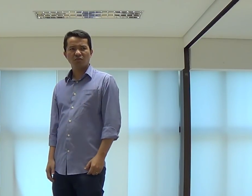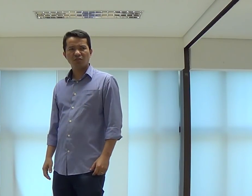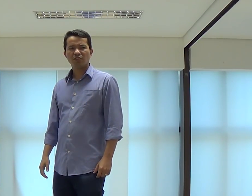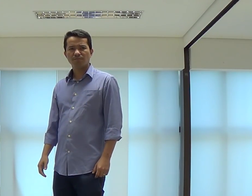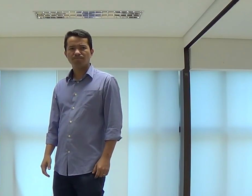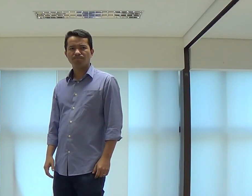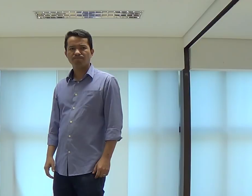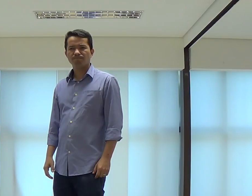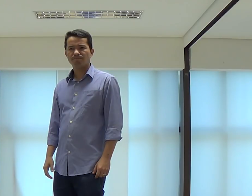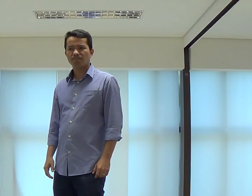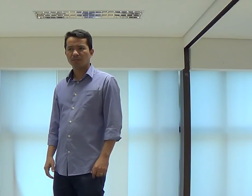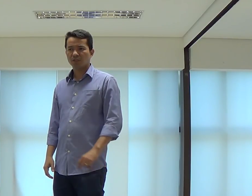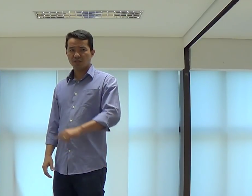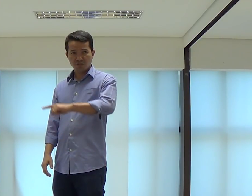que é Jesus.